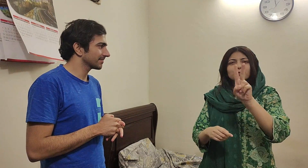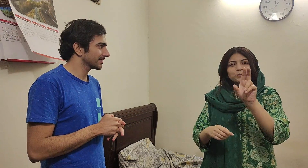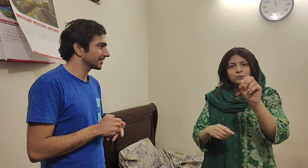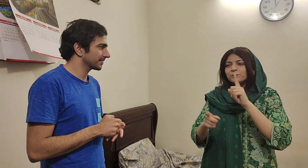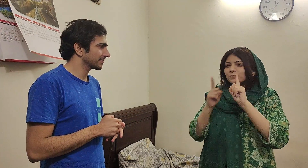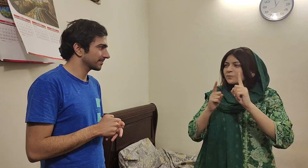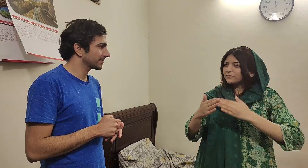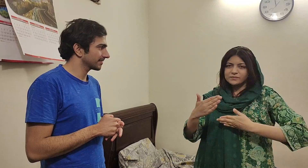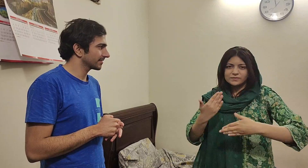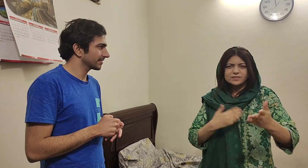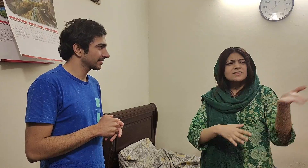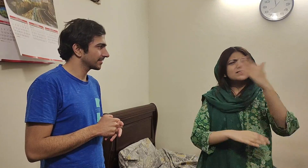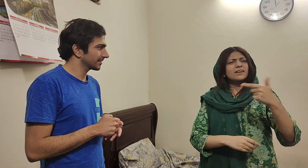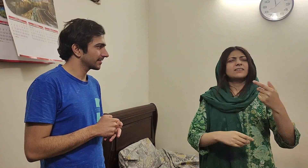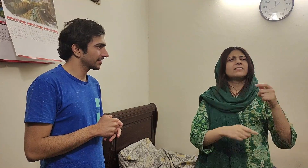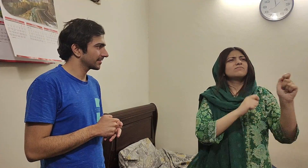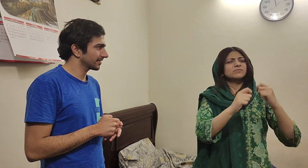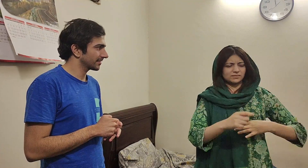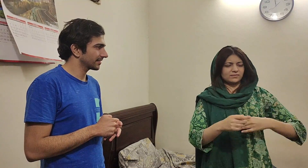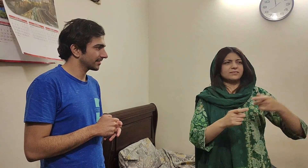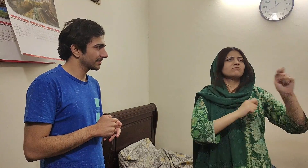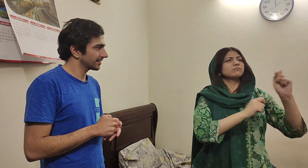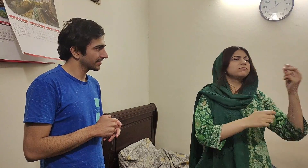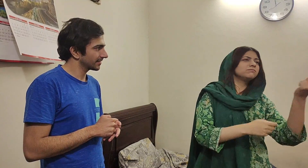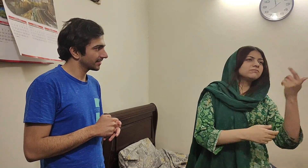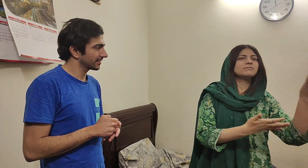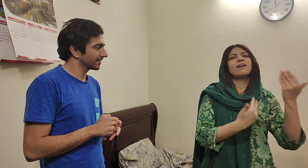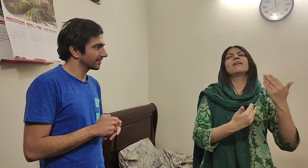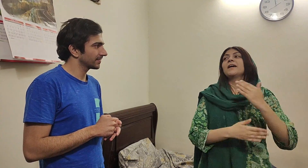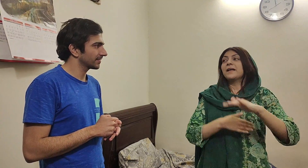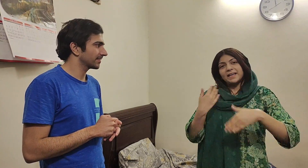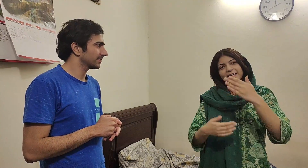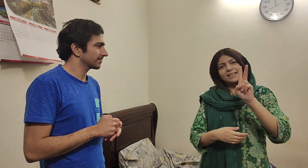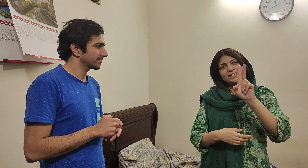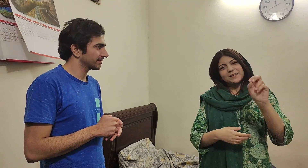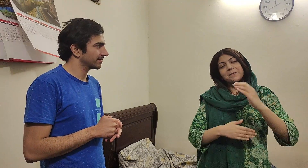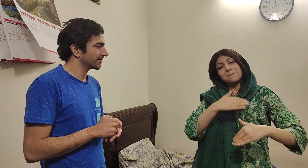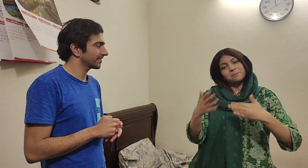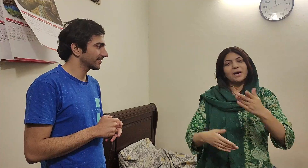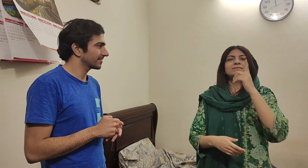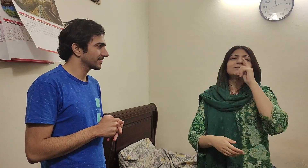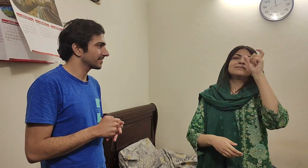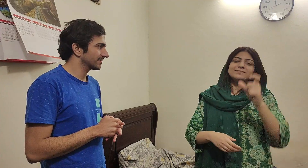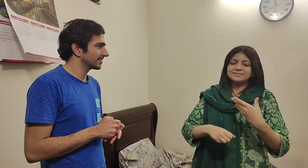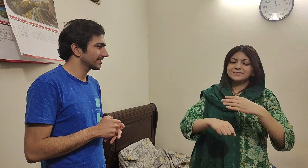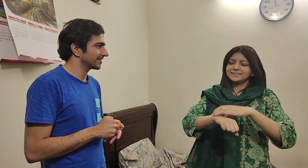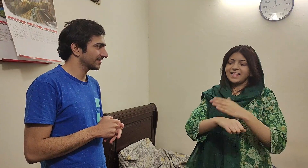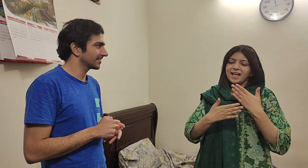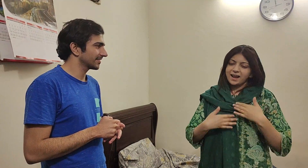कि जब 15-20 रमज़ान होता है तो उससे पहले हम लोग कपड़ों की शॉपिंग कर रही होती हैं, और जब 20 रमज़ान के बाद जो है वो लड़कियों